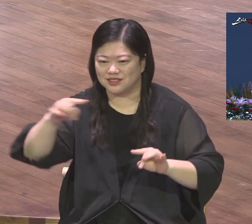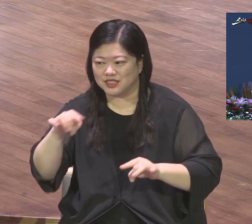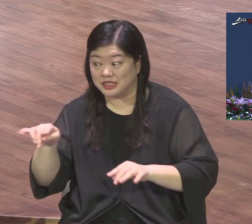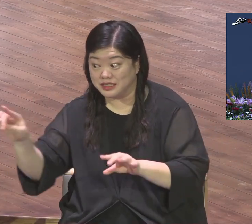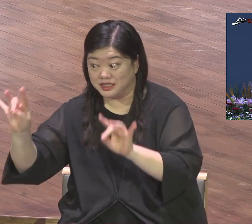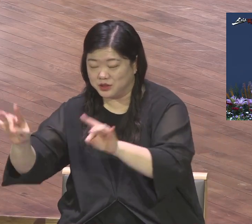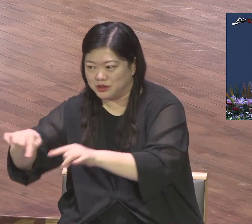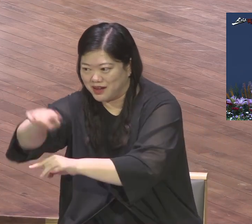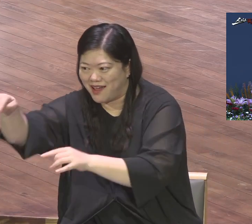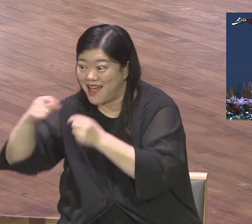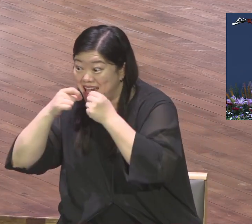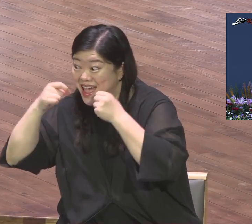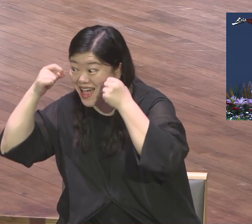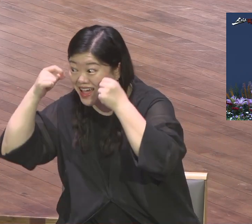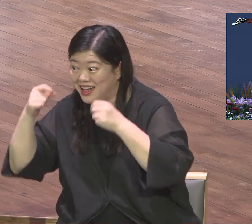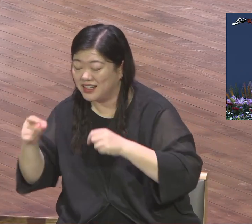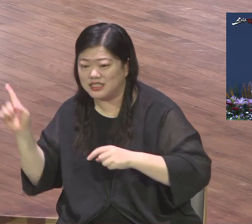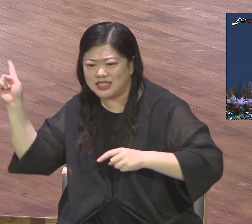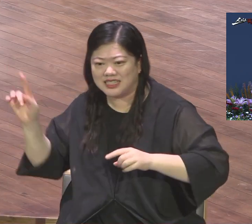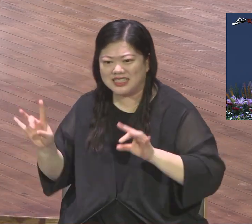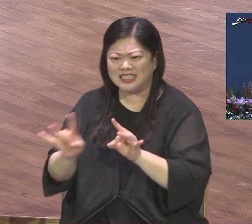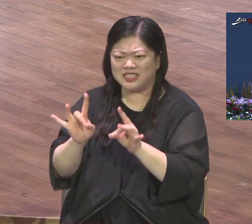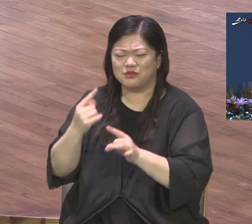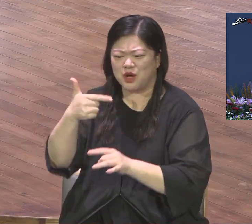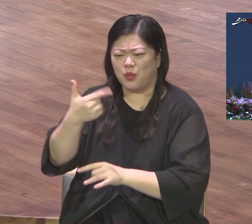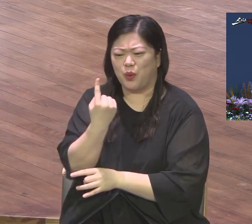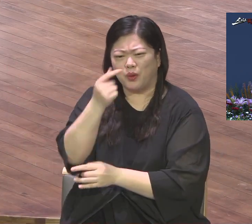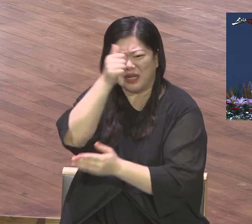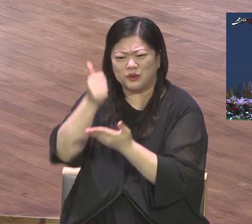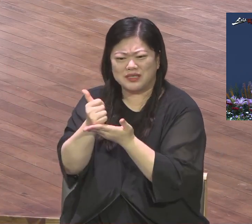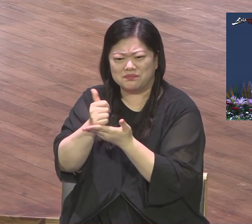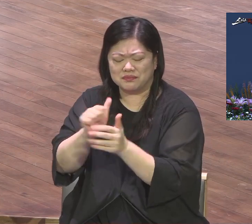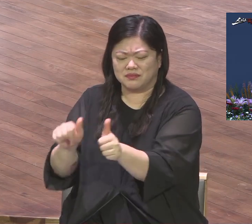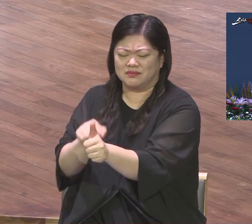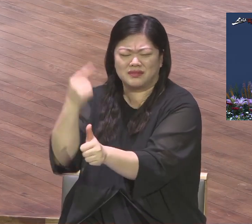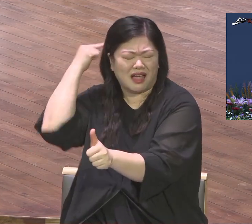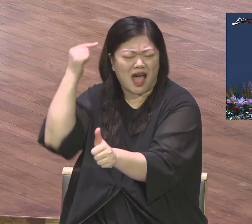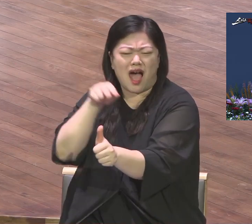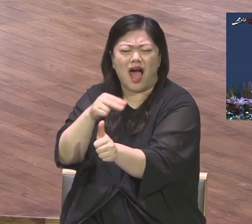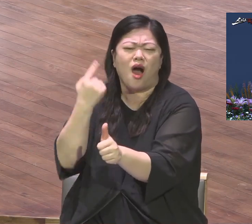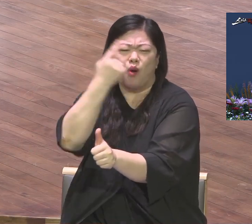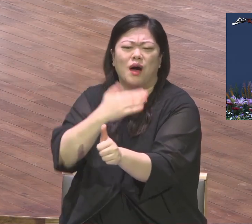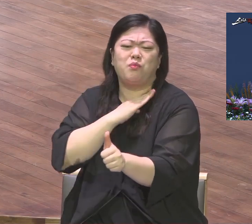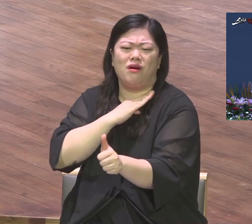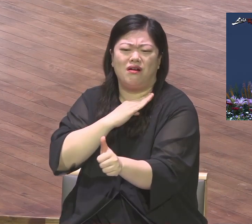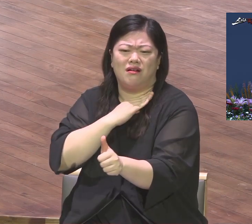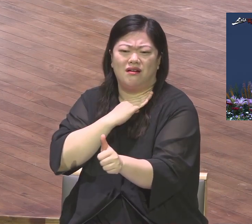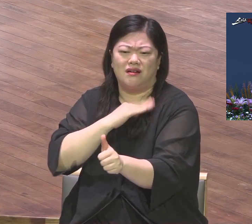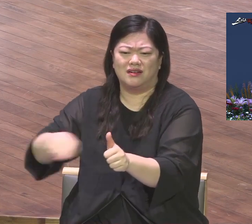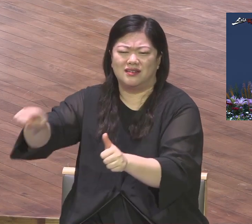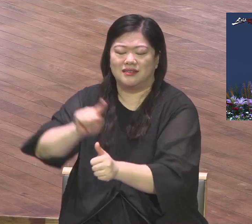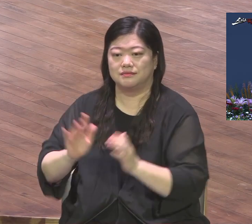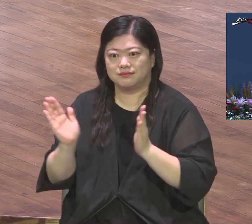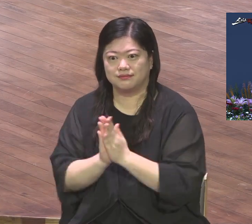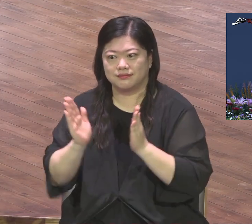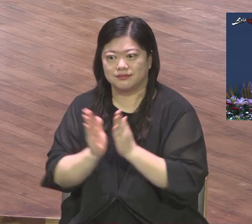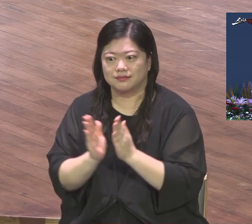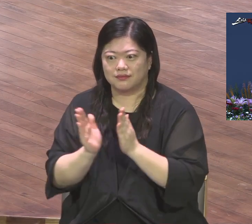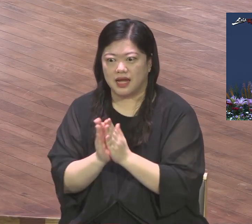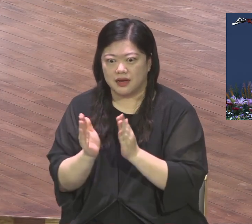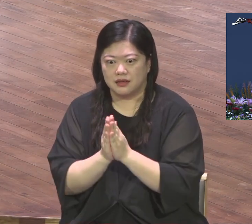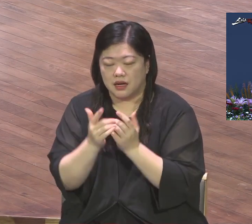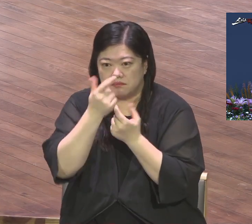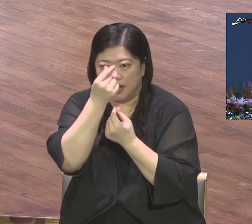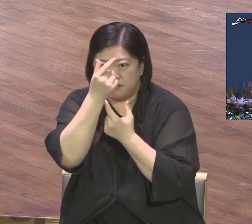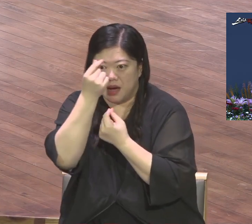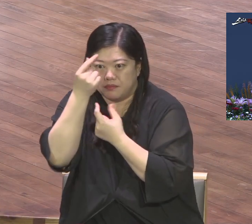식으로 3부 때는 그러지 마세요. 3부 때는 전부 박수 칠 수밖에 없는 우리 모든 성도들이 함께 박수 칠 수밖에